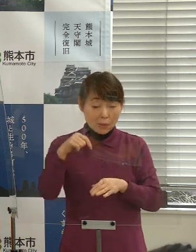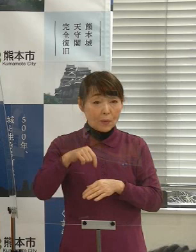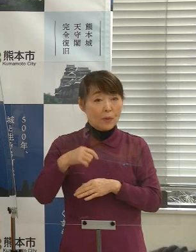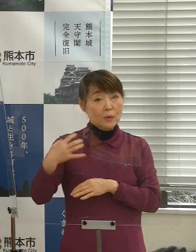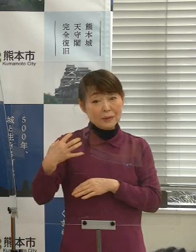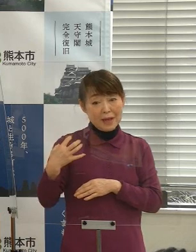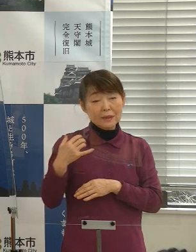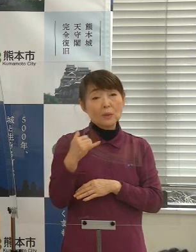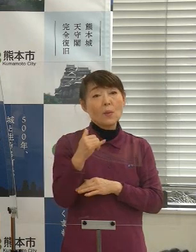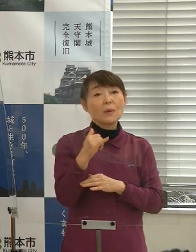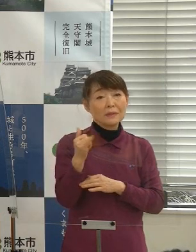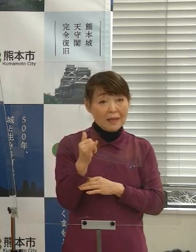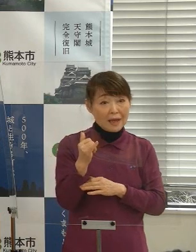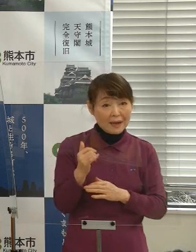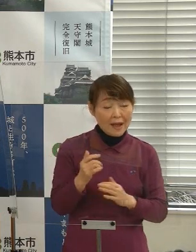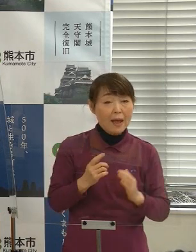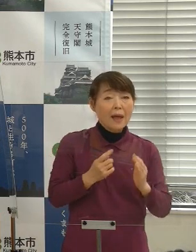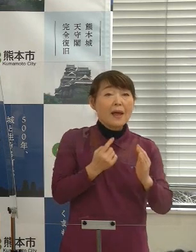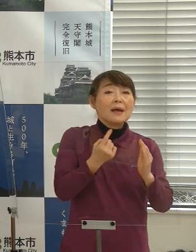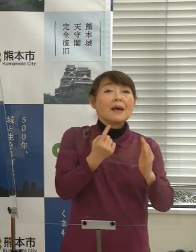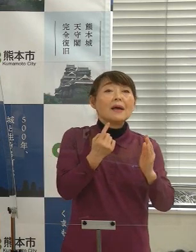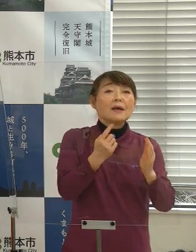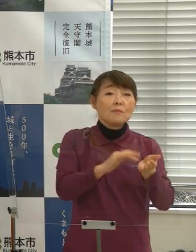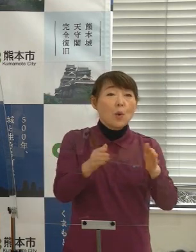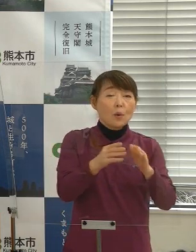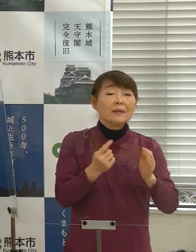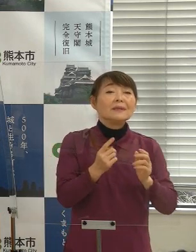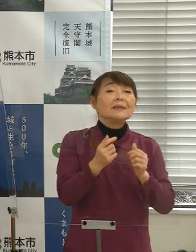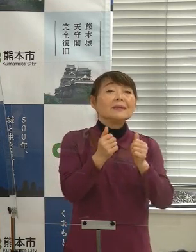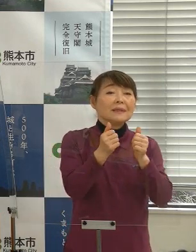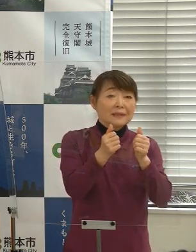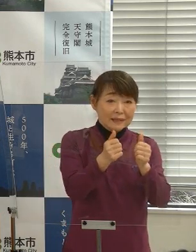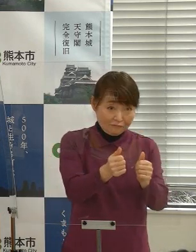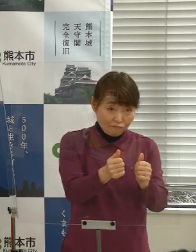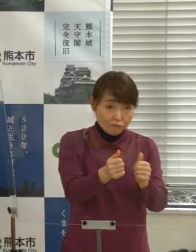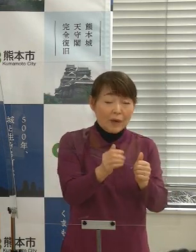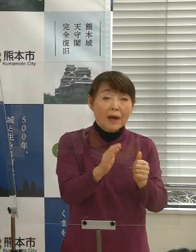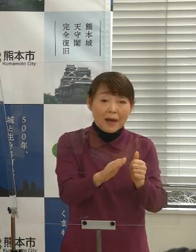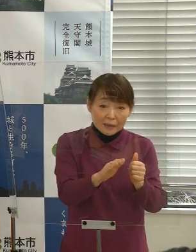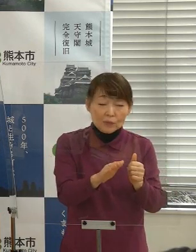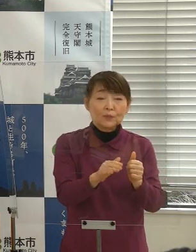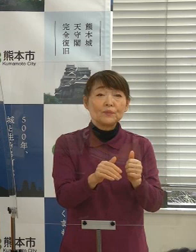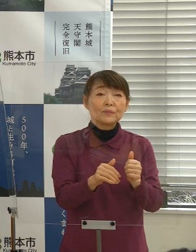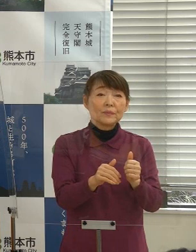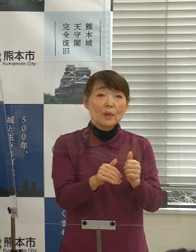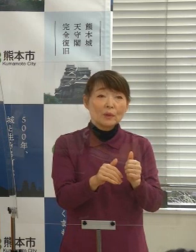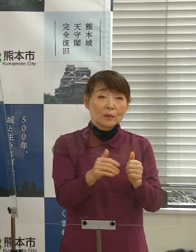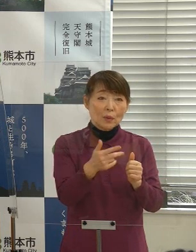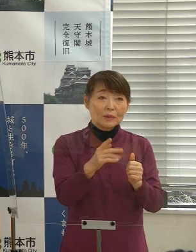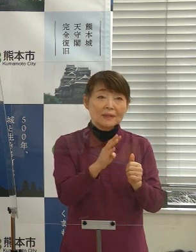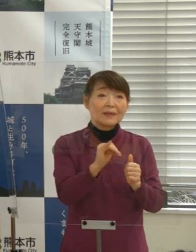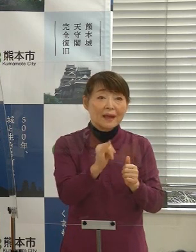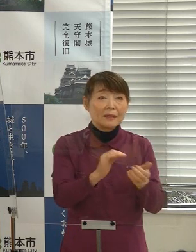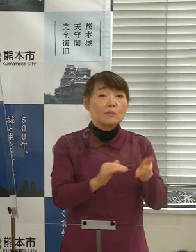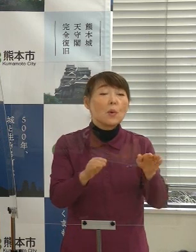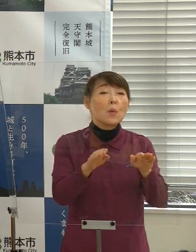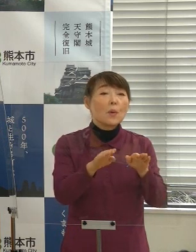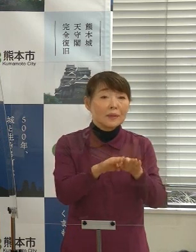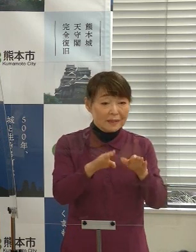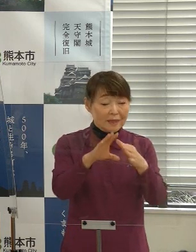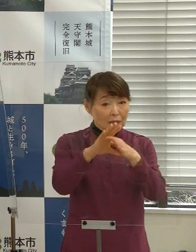書でですね、皆さんにも、お渡ししたと思いますけれども、そうした、慈恵病院さんへの文書